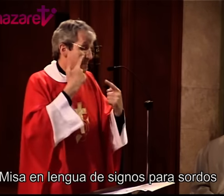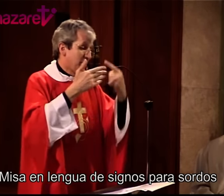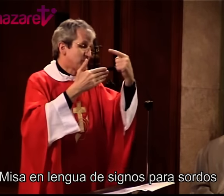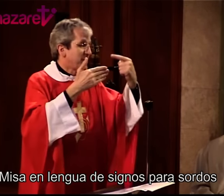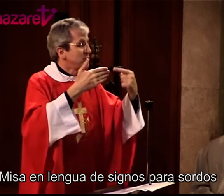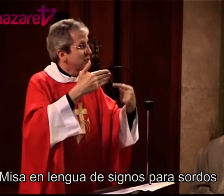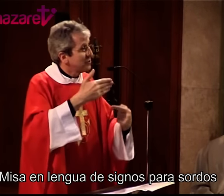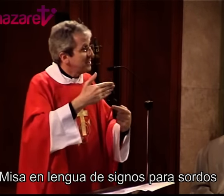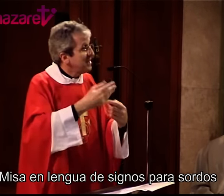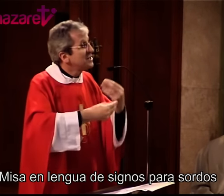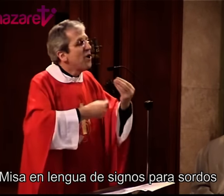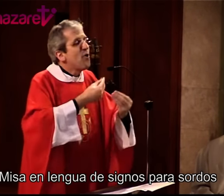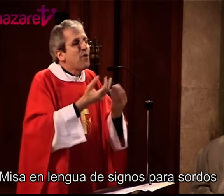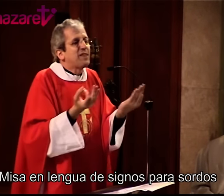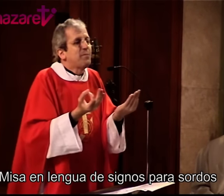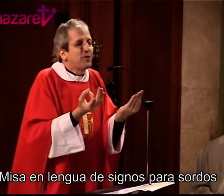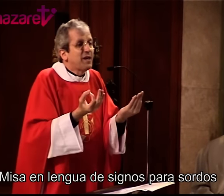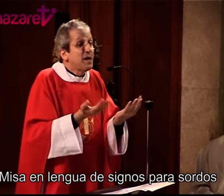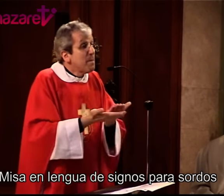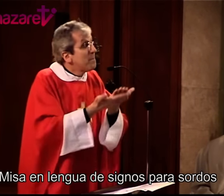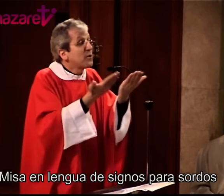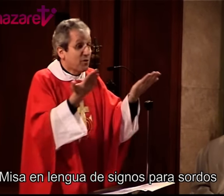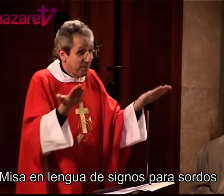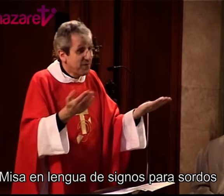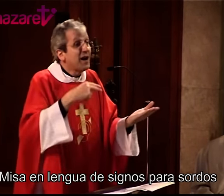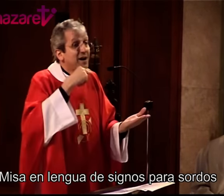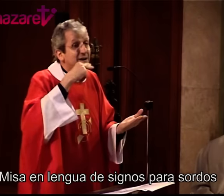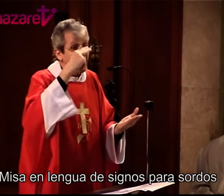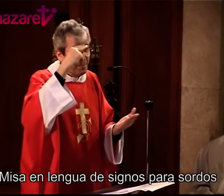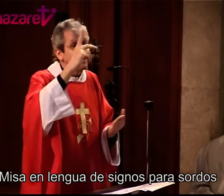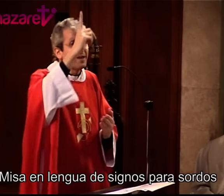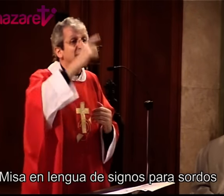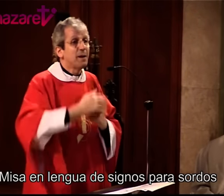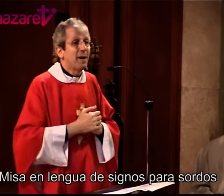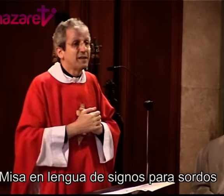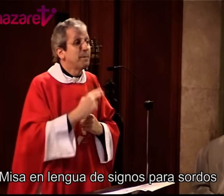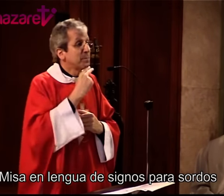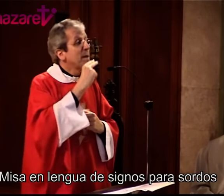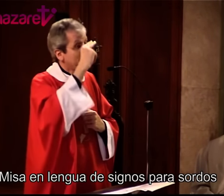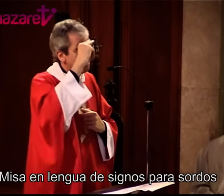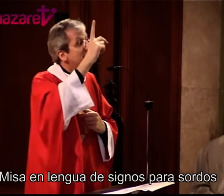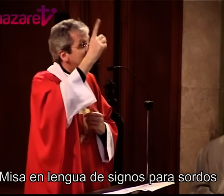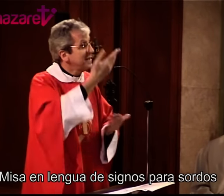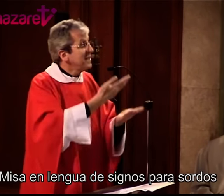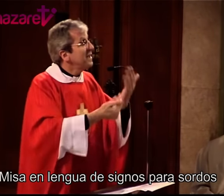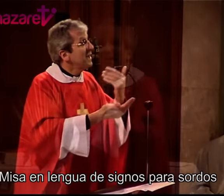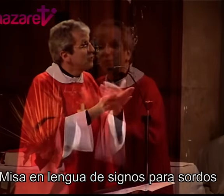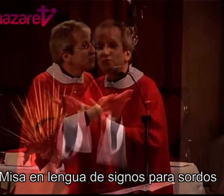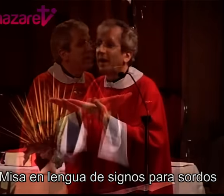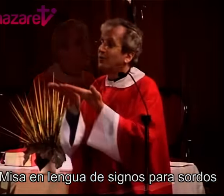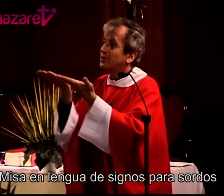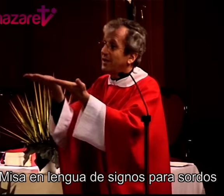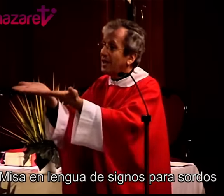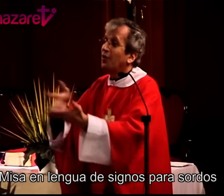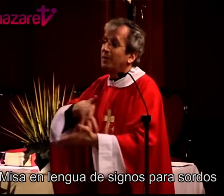Jesús, podríamos ver muchos otros detalles, lo hace ¿por qué? Porque confía realmente en el Padre. Padre, en